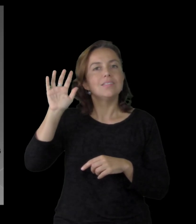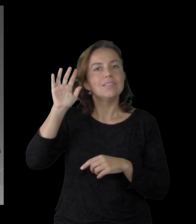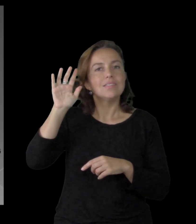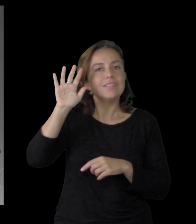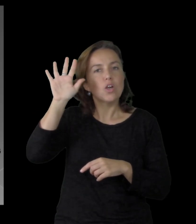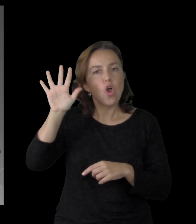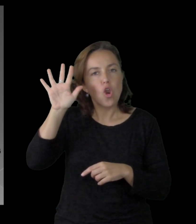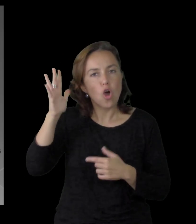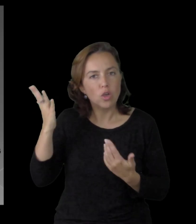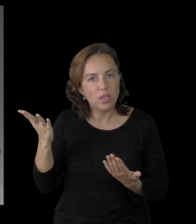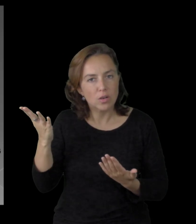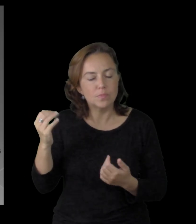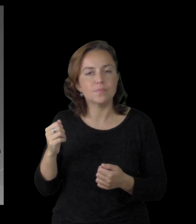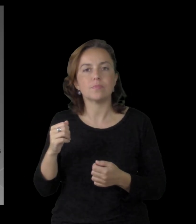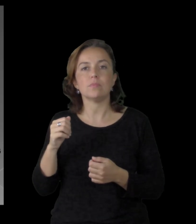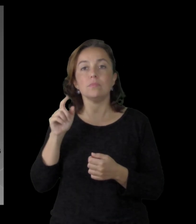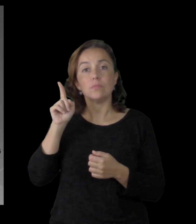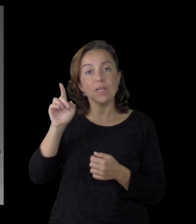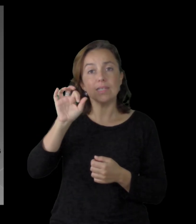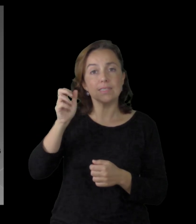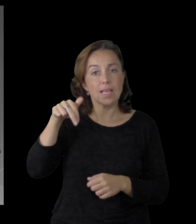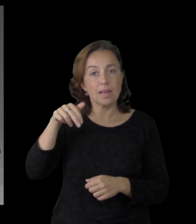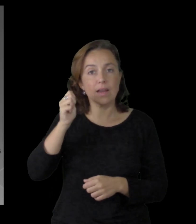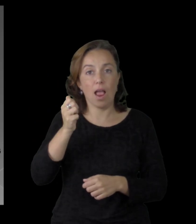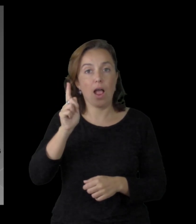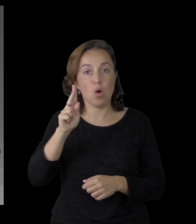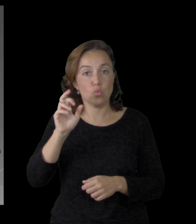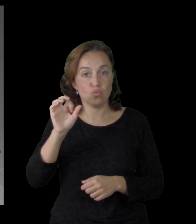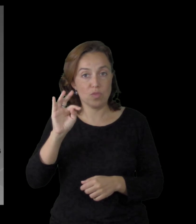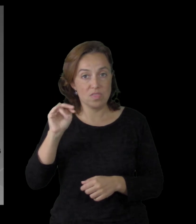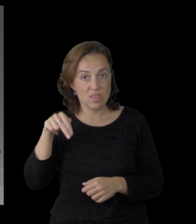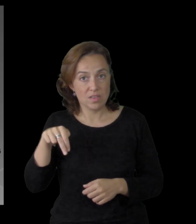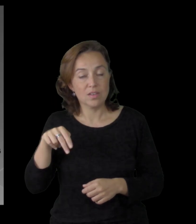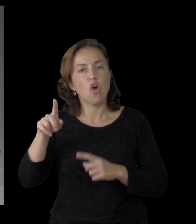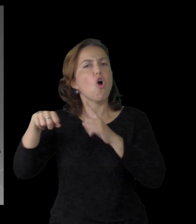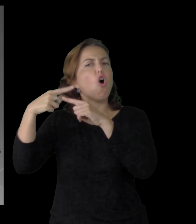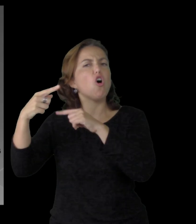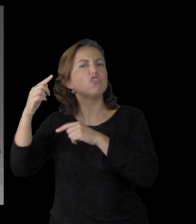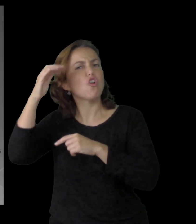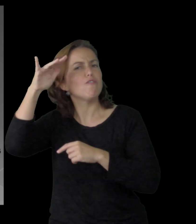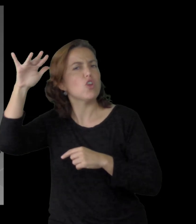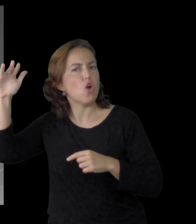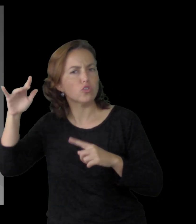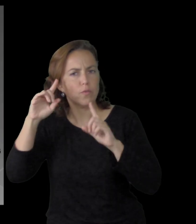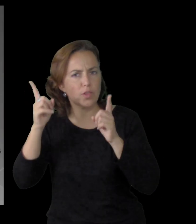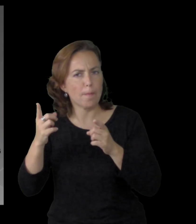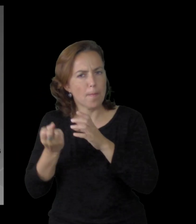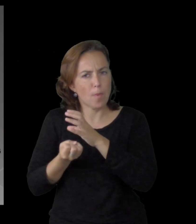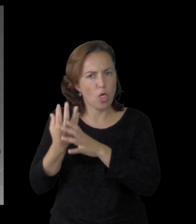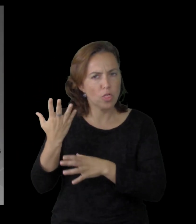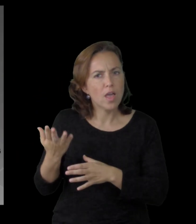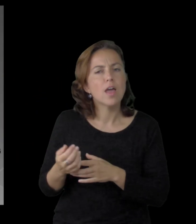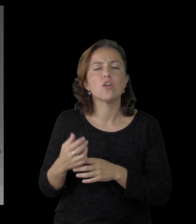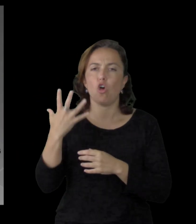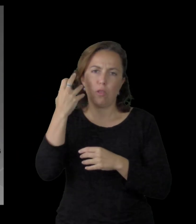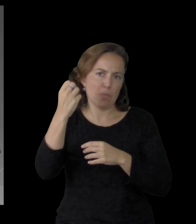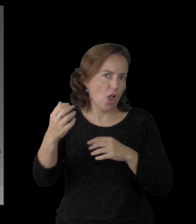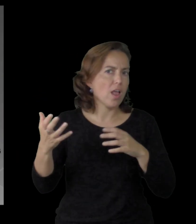invita San Agustín, junto con otros filósofos, incluso modernos, contemporáneos del siglo